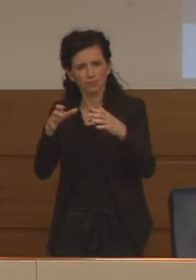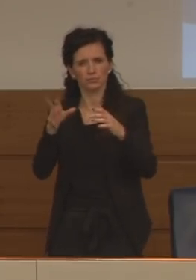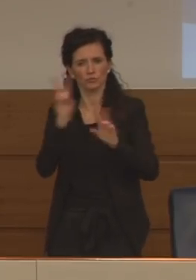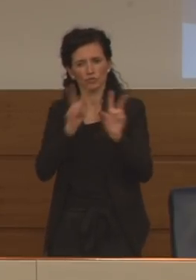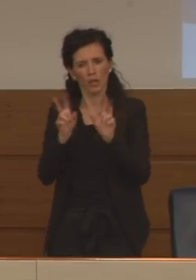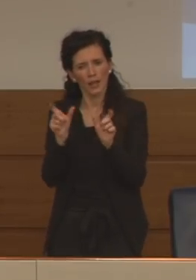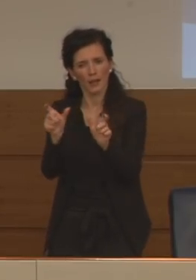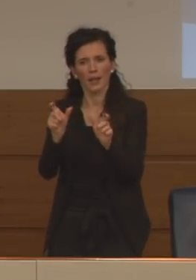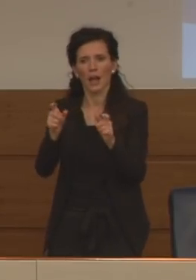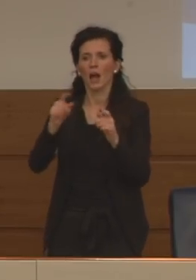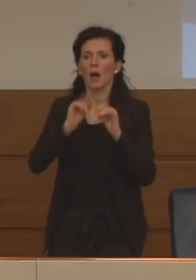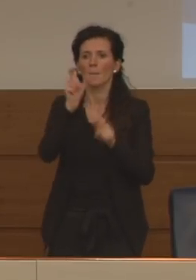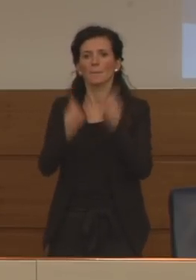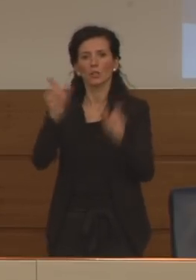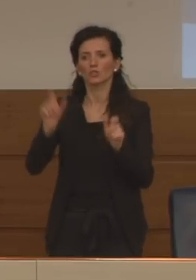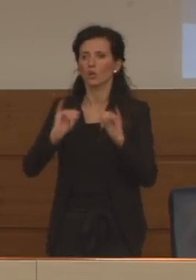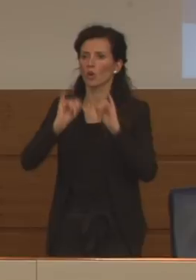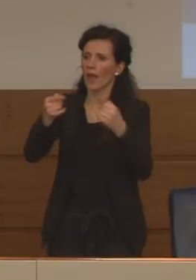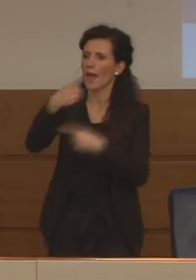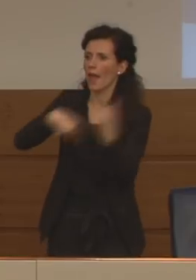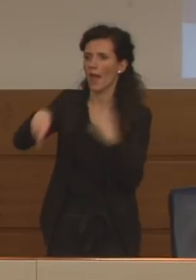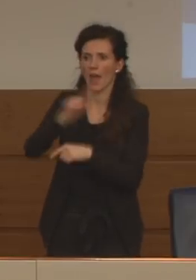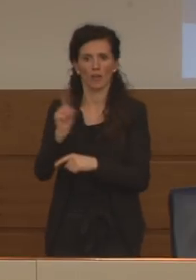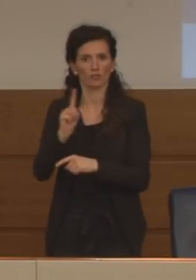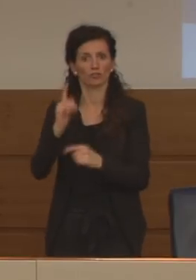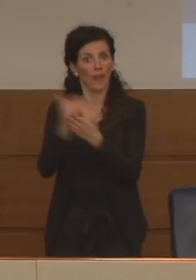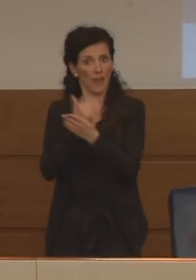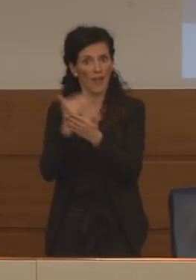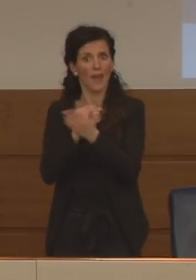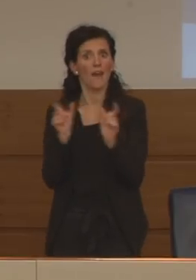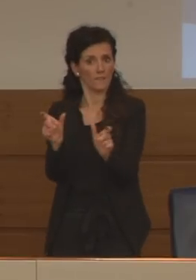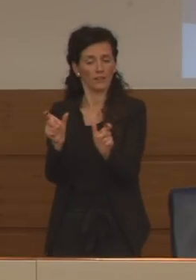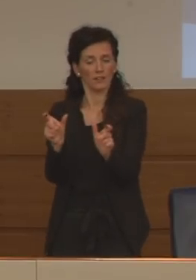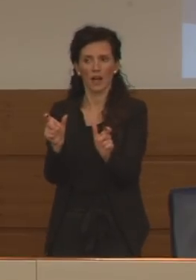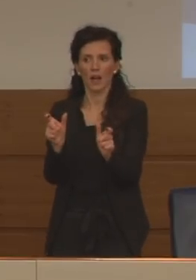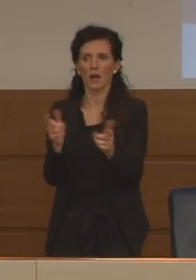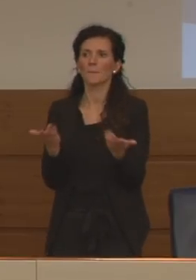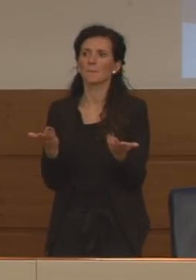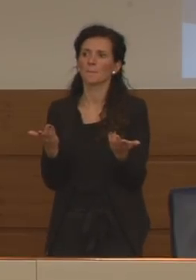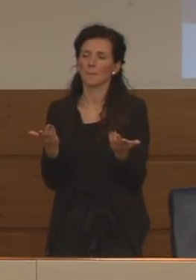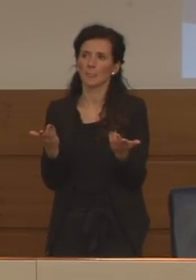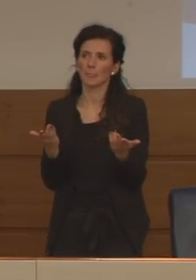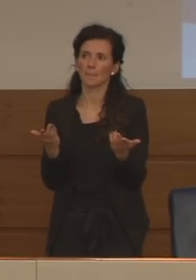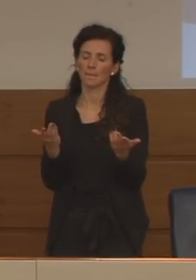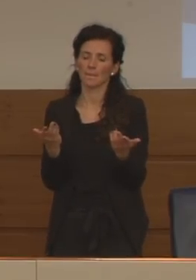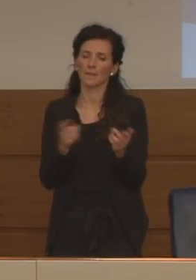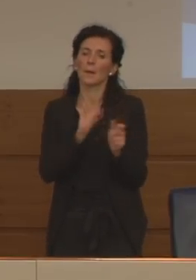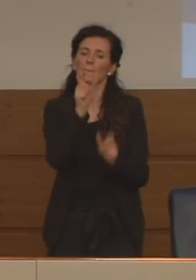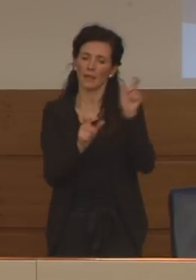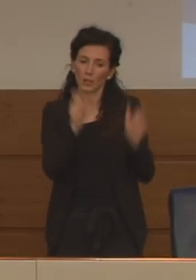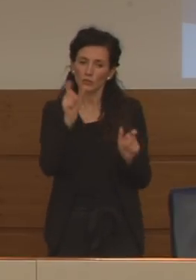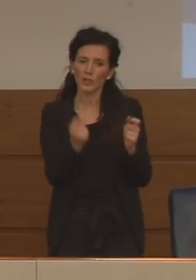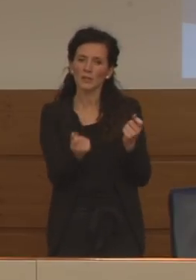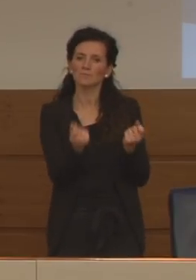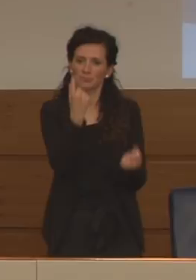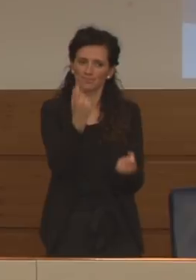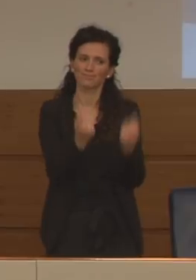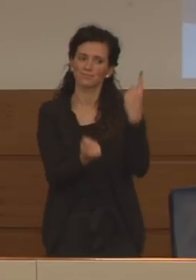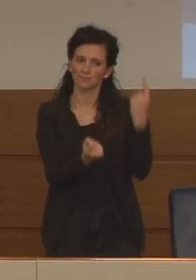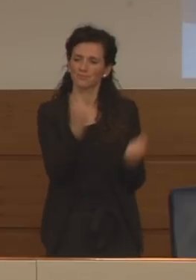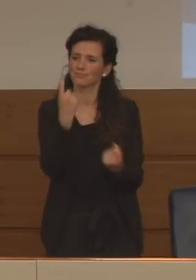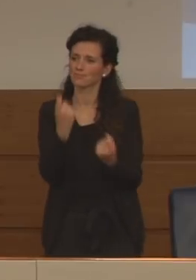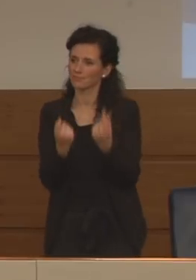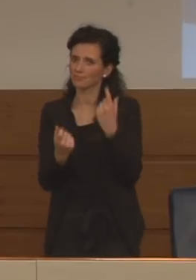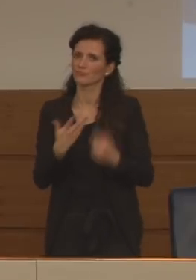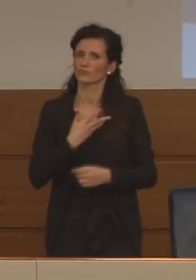mobilità però comunque in quel momento alcuni positivi erano già usciti o erano già